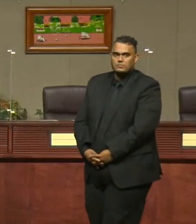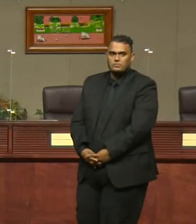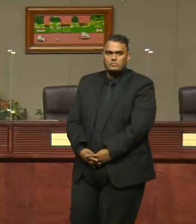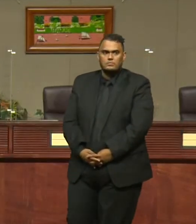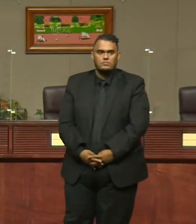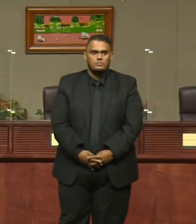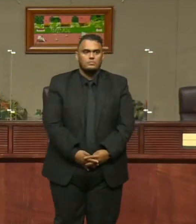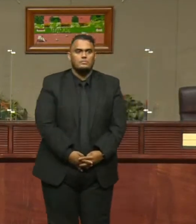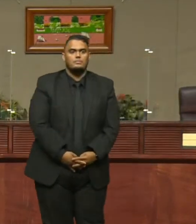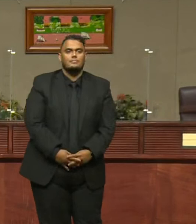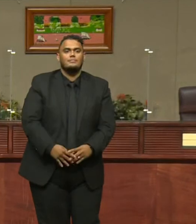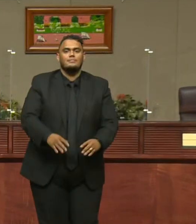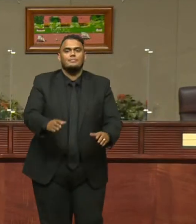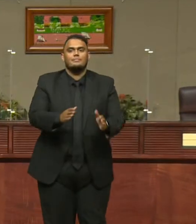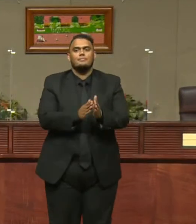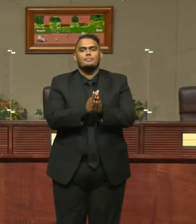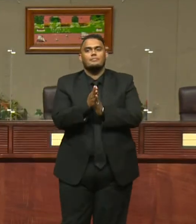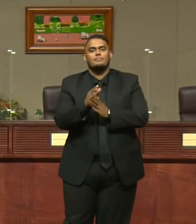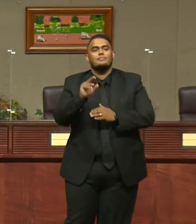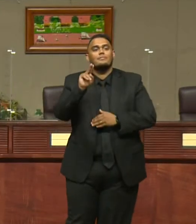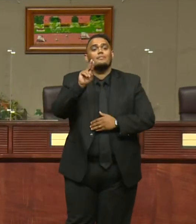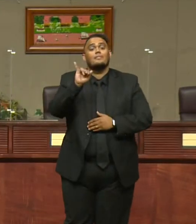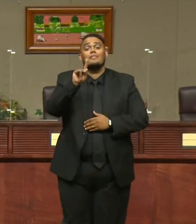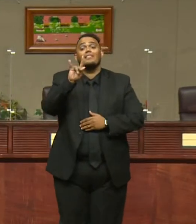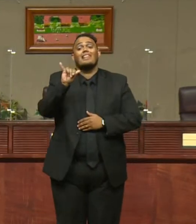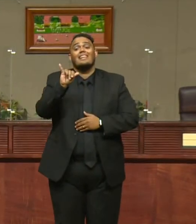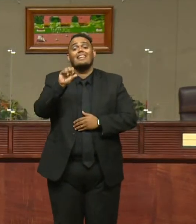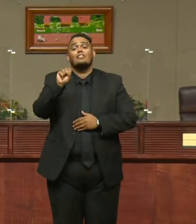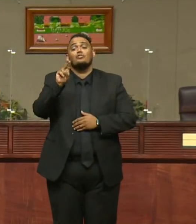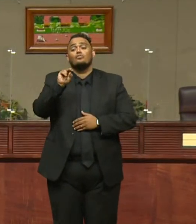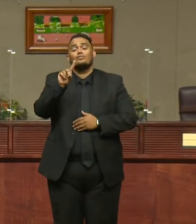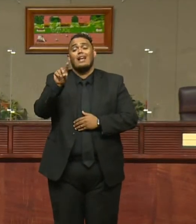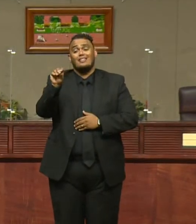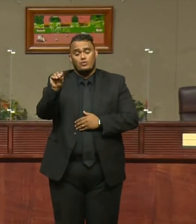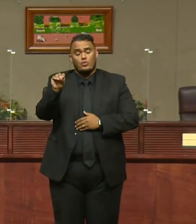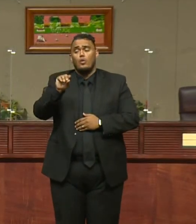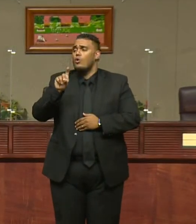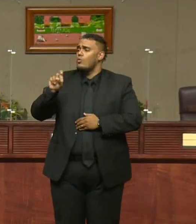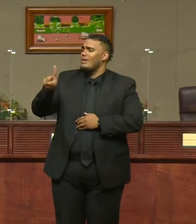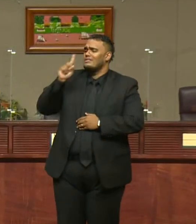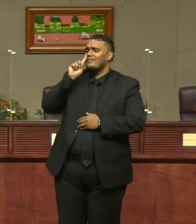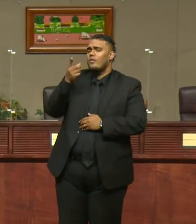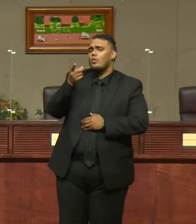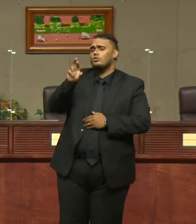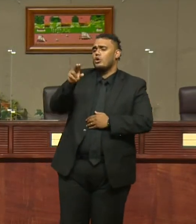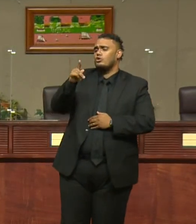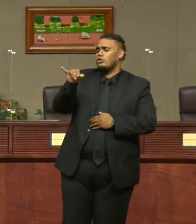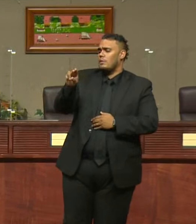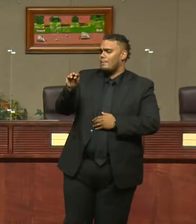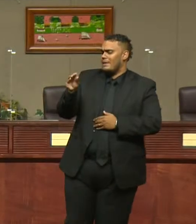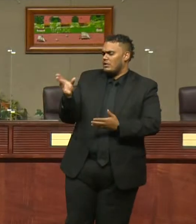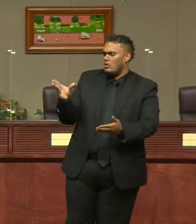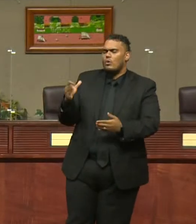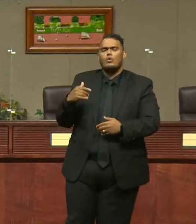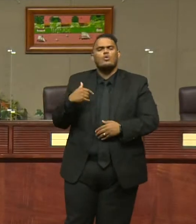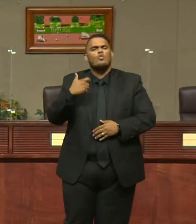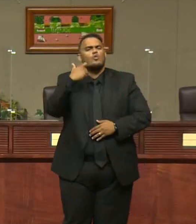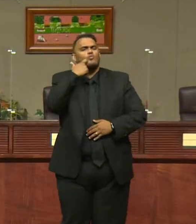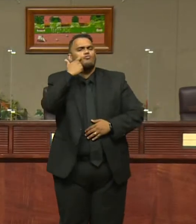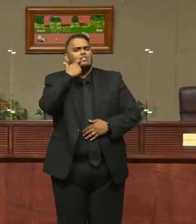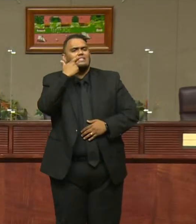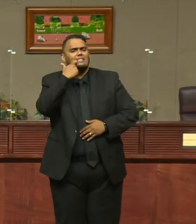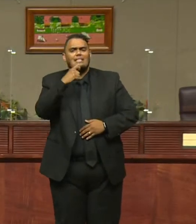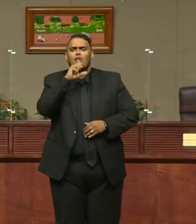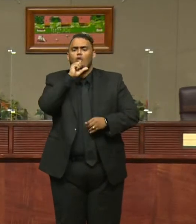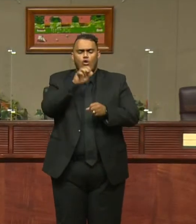My question, this is Nikki Zizaza with News 6. My question's for Dr. Pino. Dr. Pino, the county tweeted out that Barnett Park